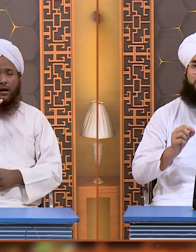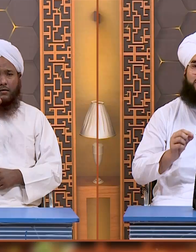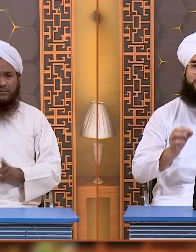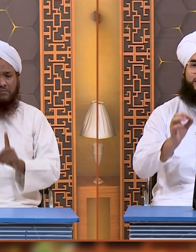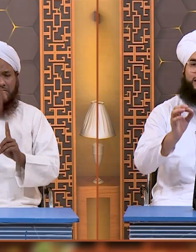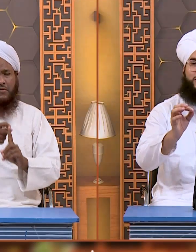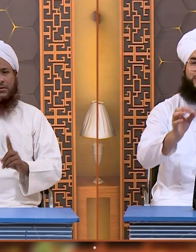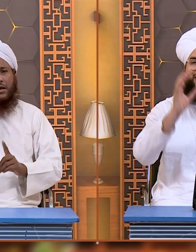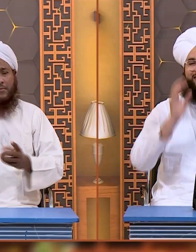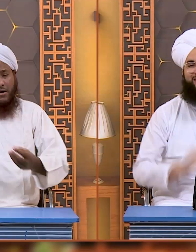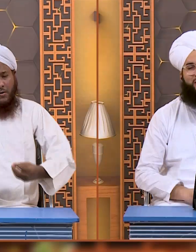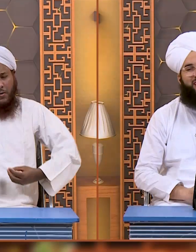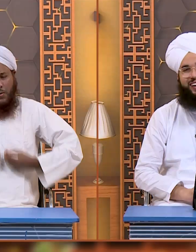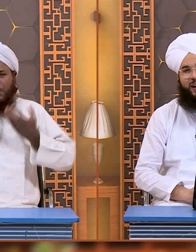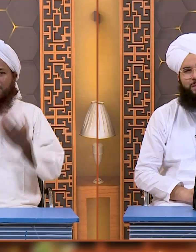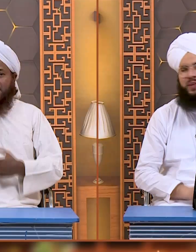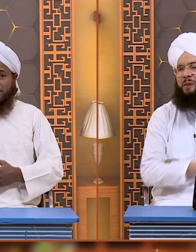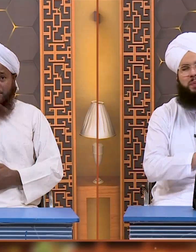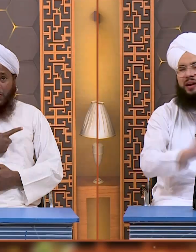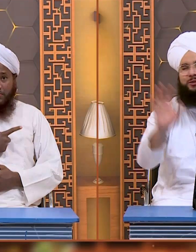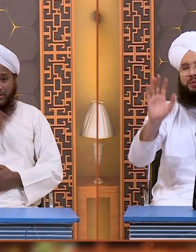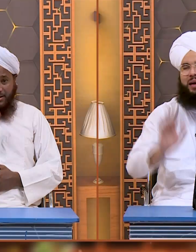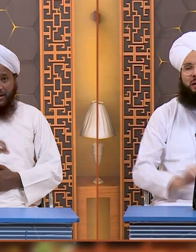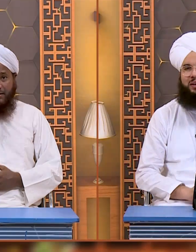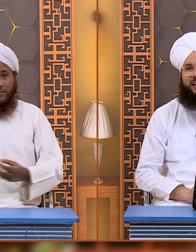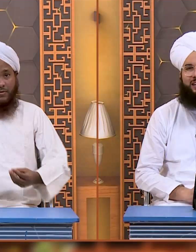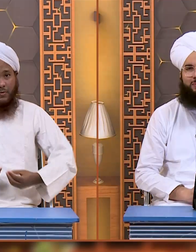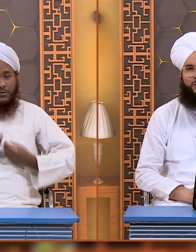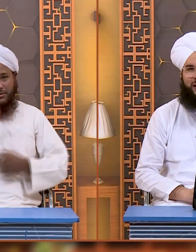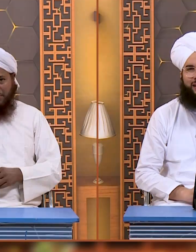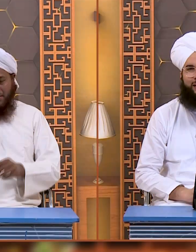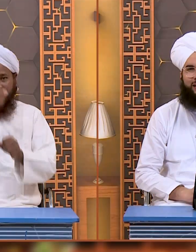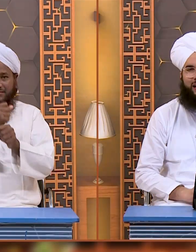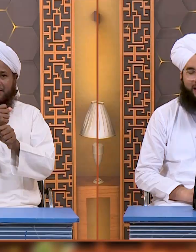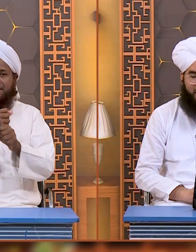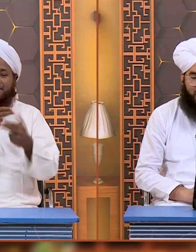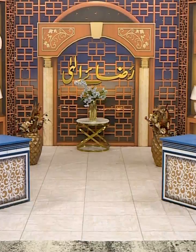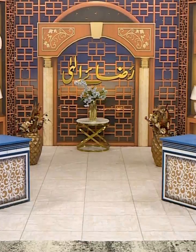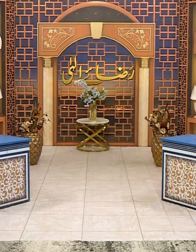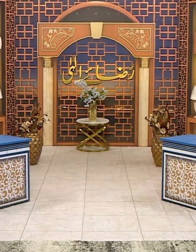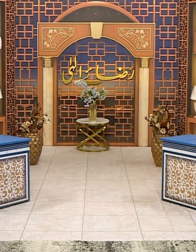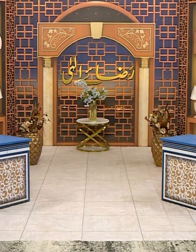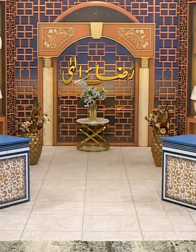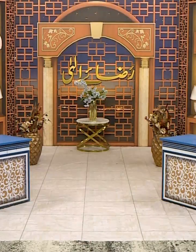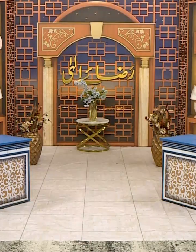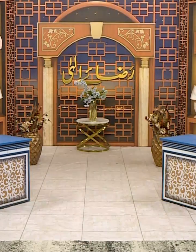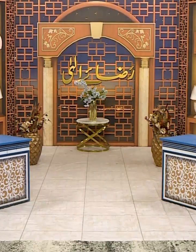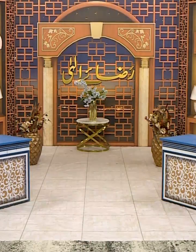بندے سے راضی ہو جائے۔ سبحان اللہ، کیا پیارا جملہ امام غزالی رحمت اللہ تعالی علیہ کا۔ آپ دوبارہ سماعت فرمائیں، آپ